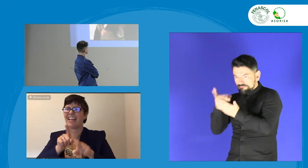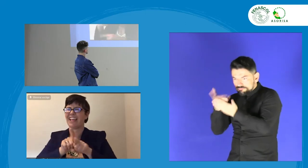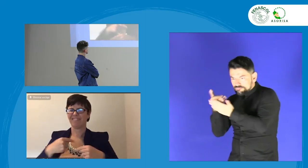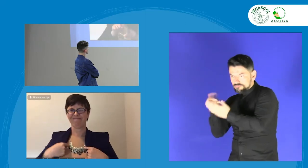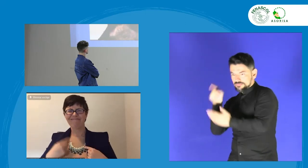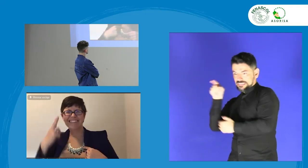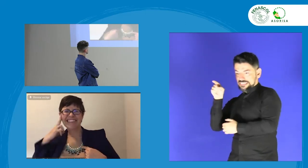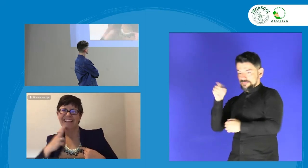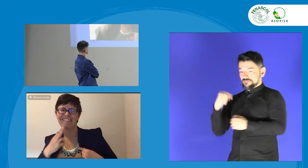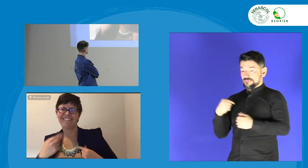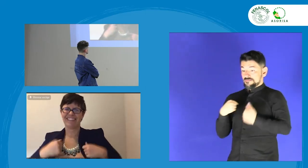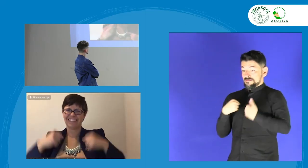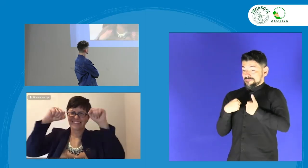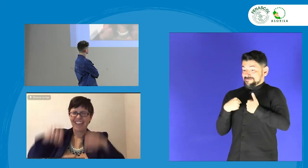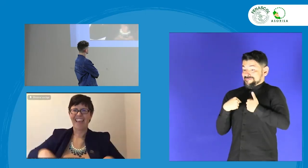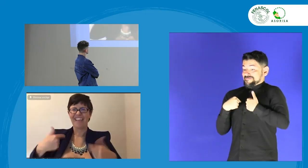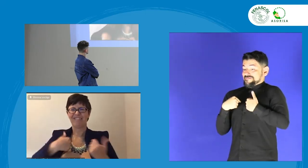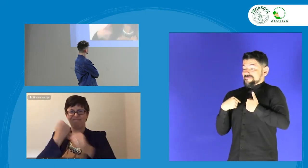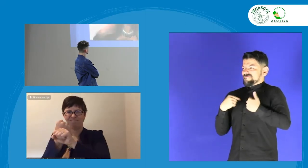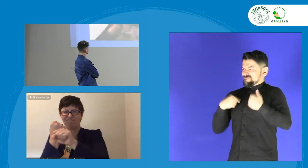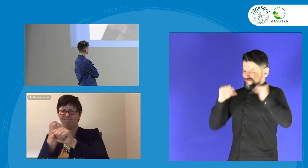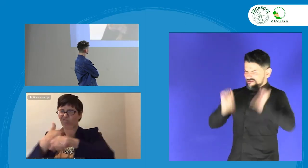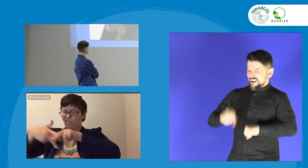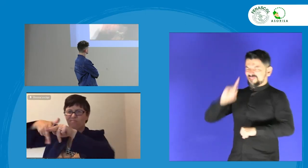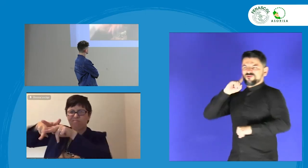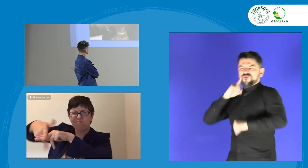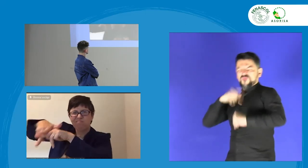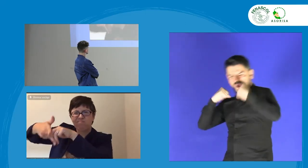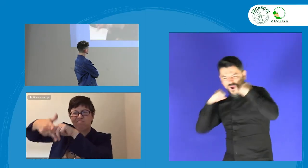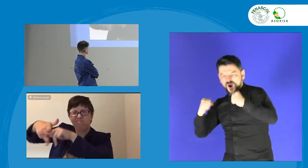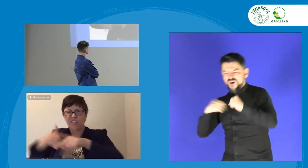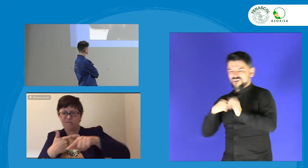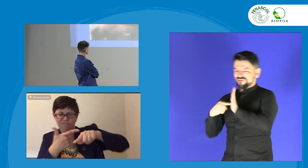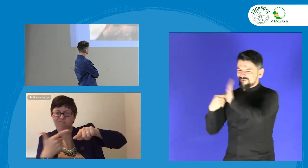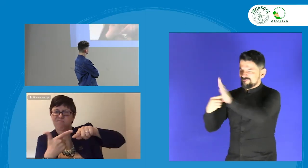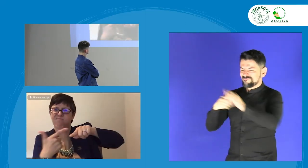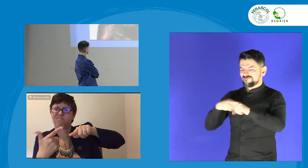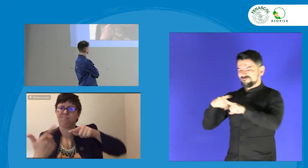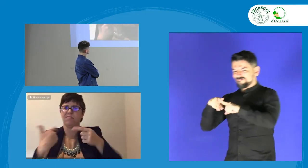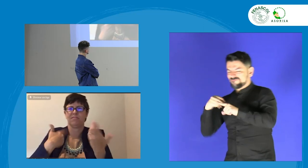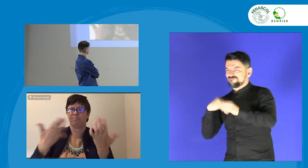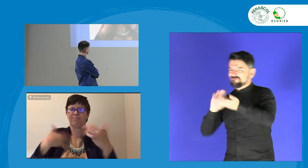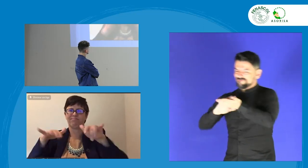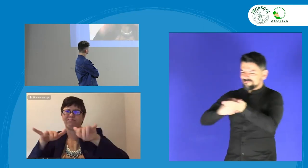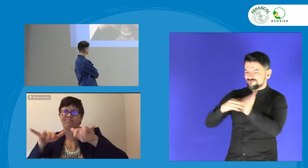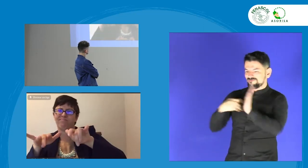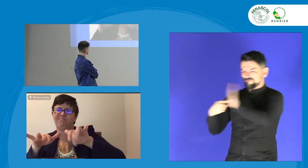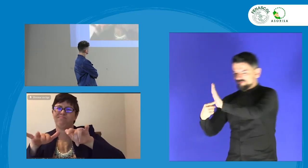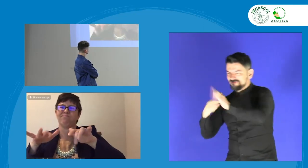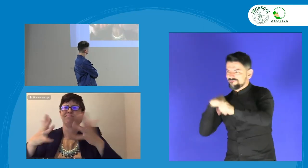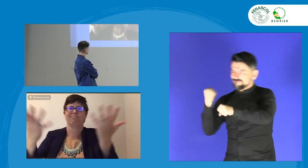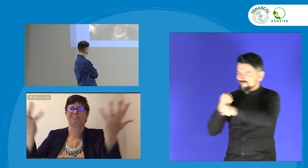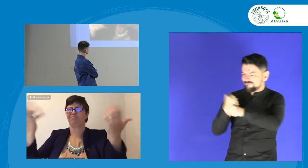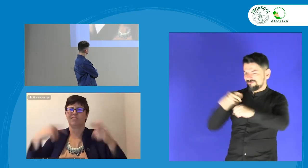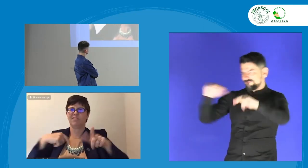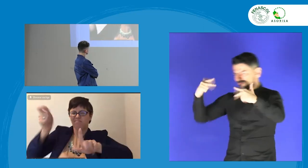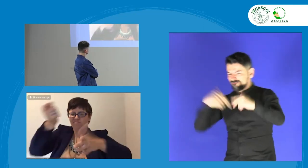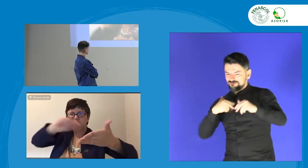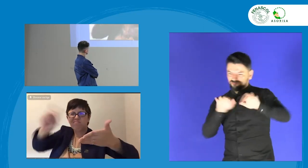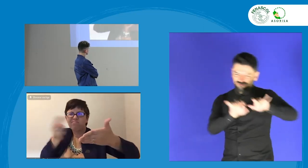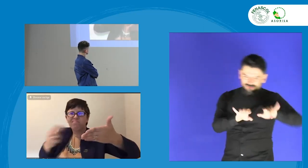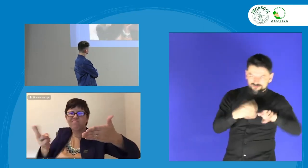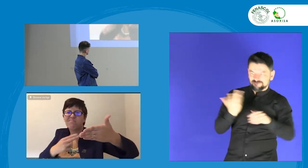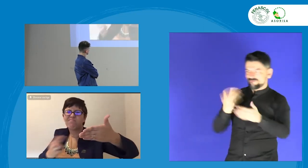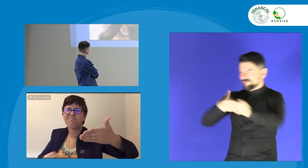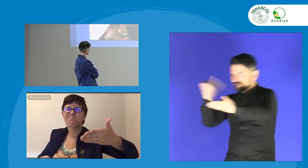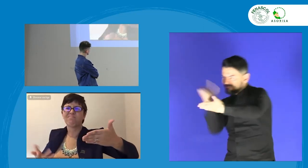que existan esta clase de evidencias para mostrar evidencias en video, evidencias de diferentes maneras donde